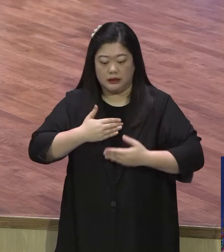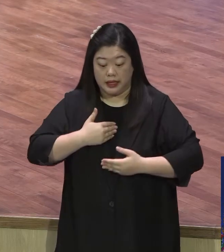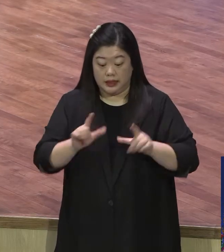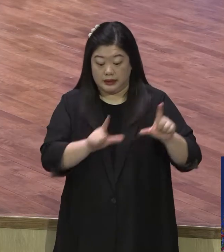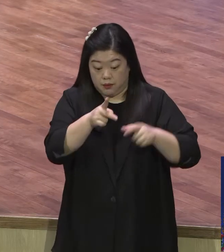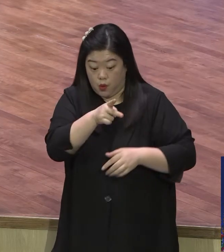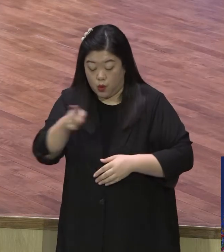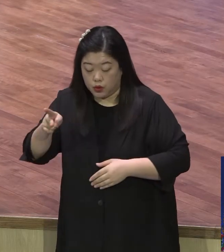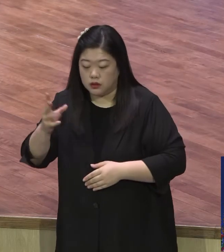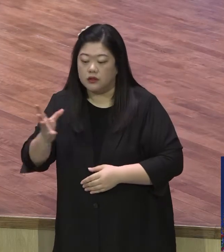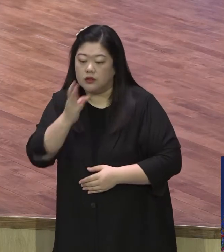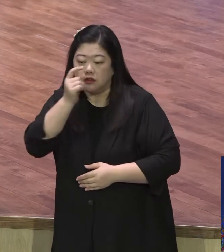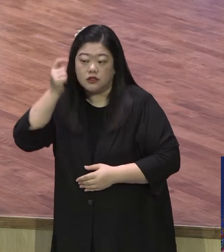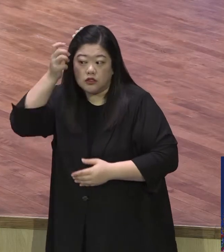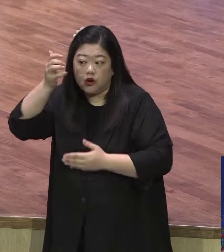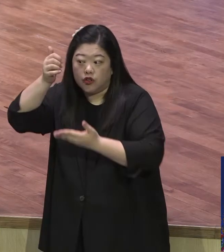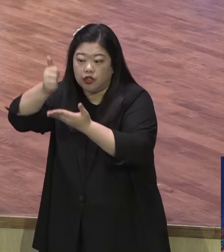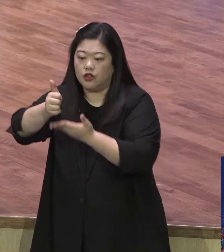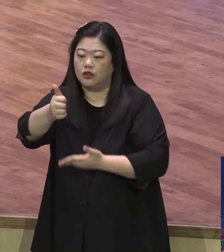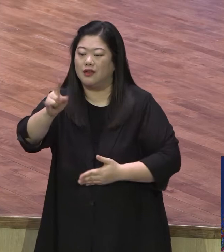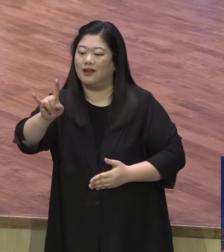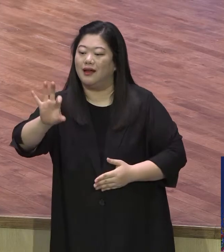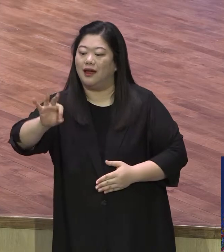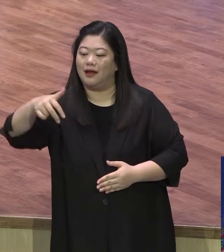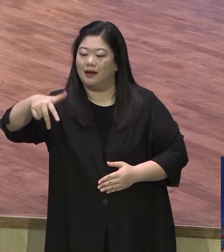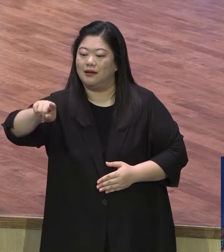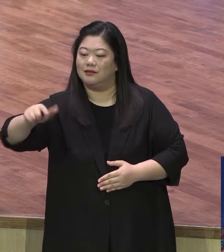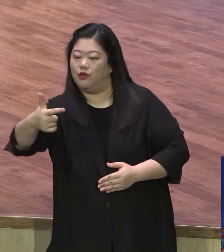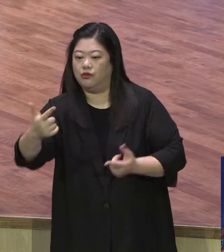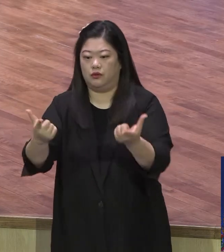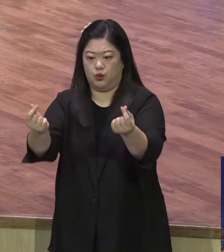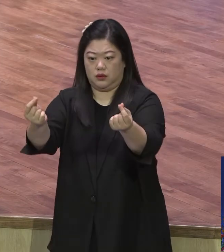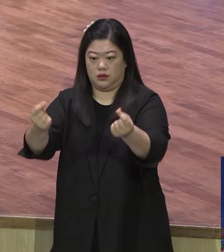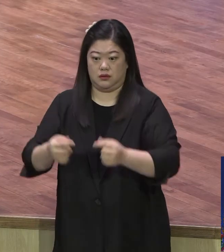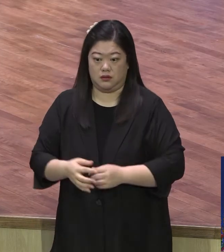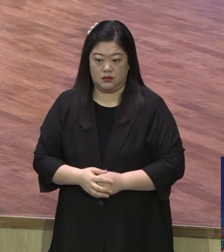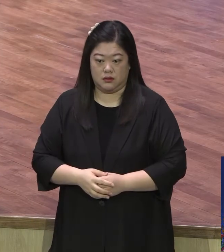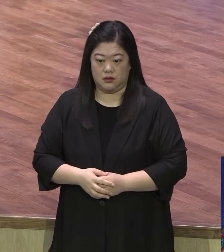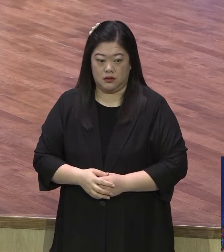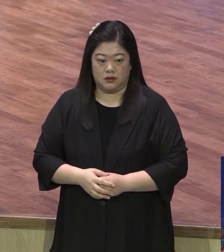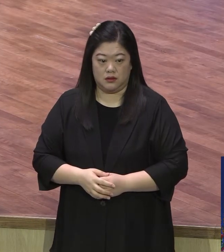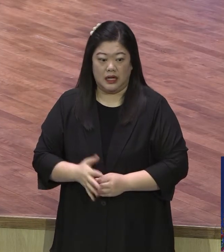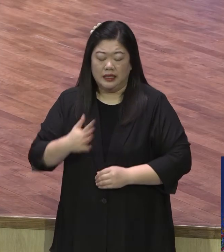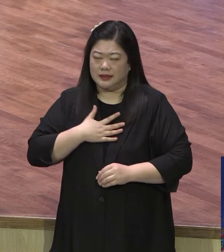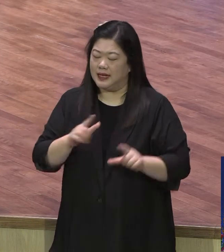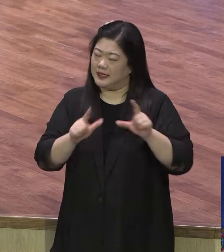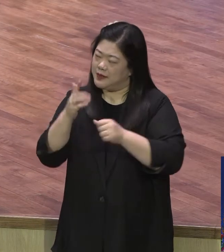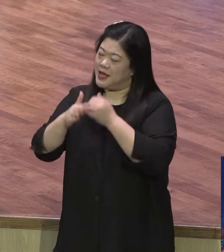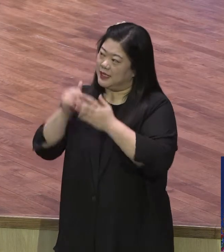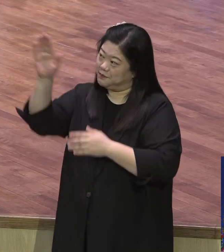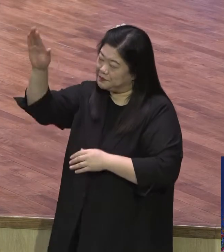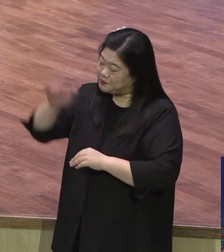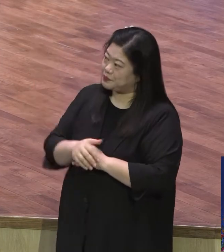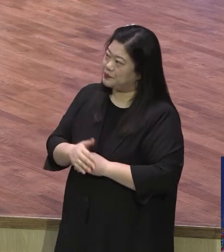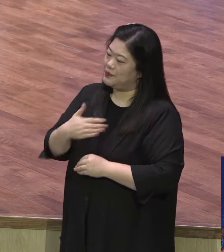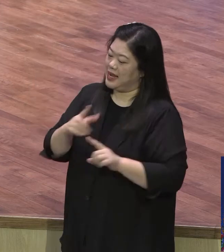인도받겠다 저 인도하여 말할 필요 없어요 성교 가슴 가슴을 인도해 주세요 그 정도로 중요합니다